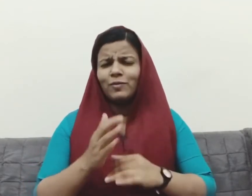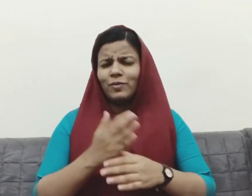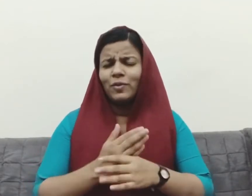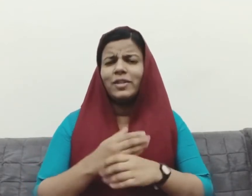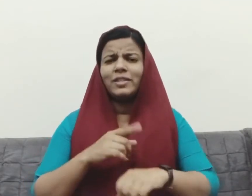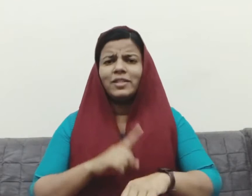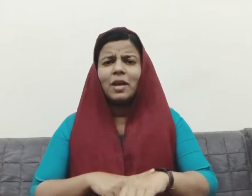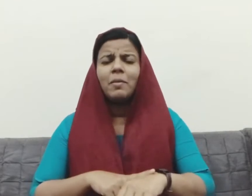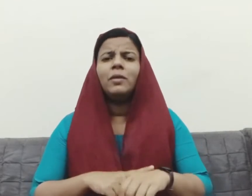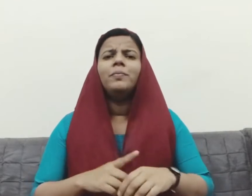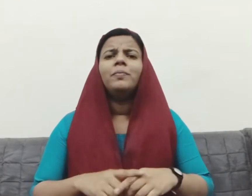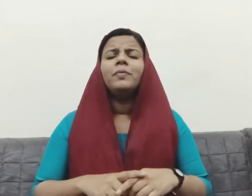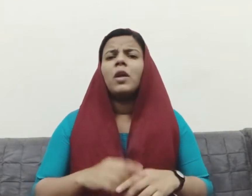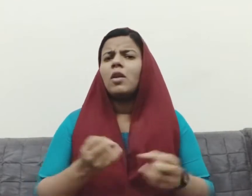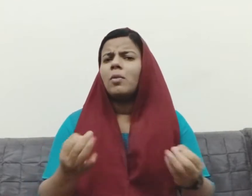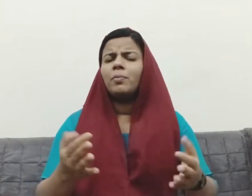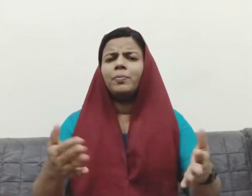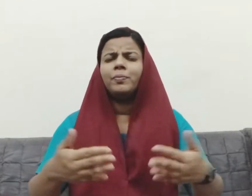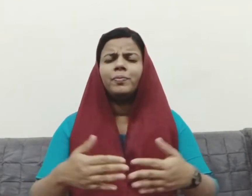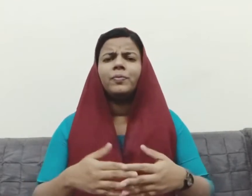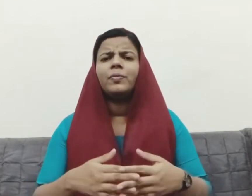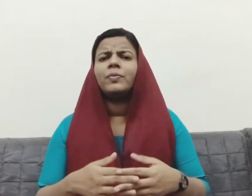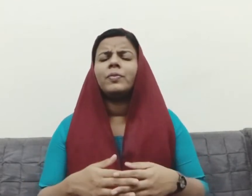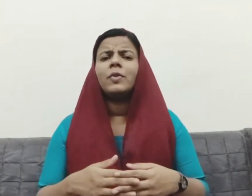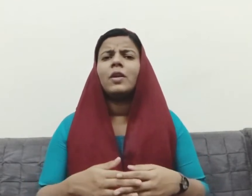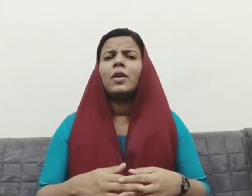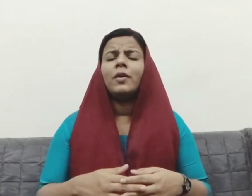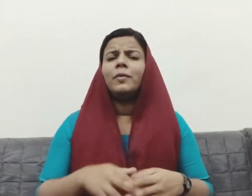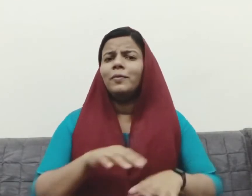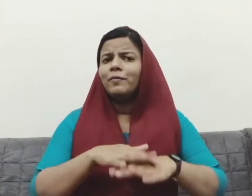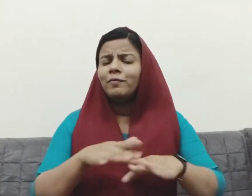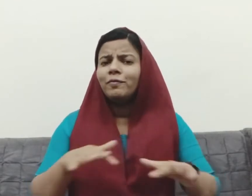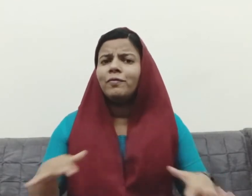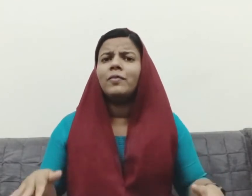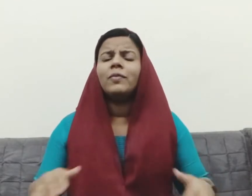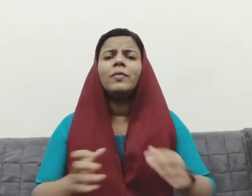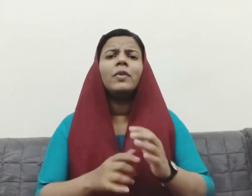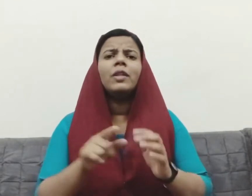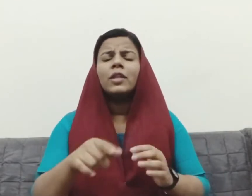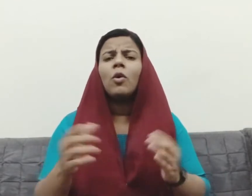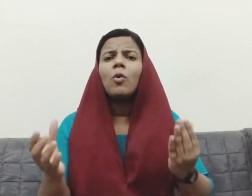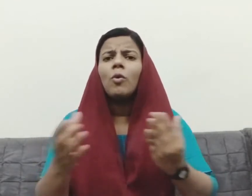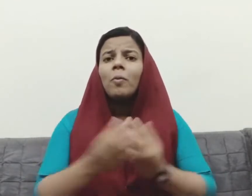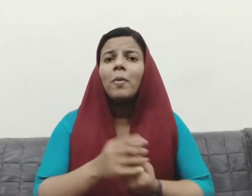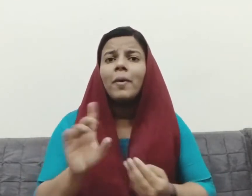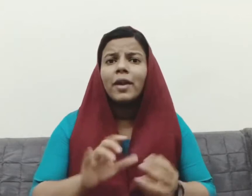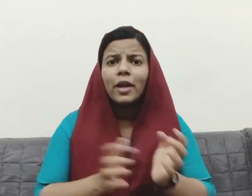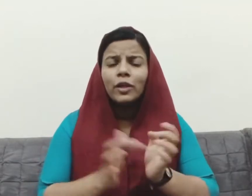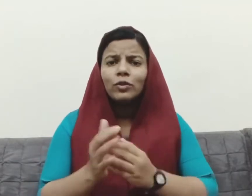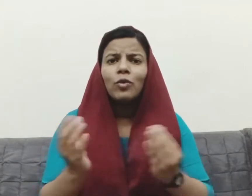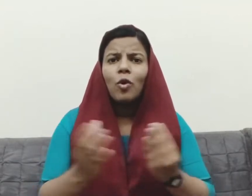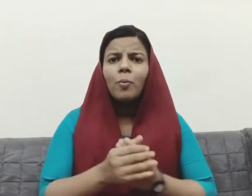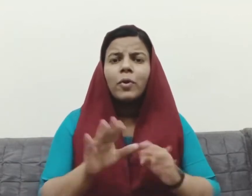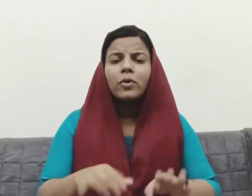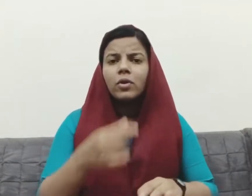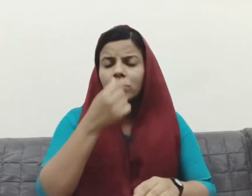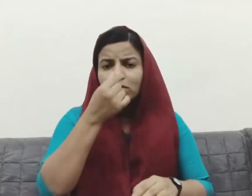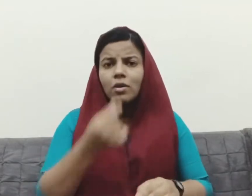ശുശ്രൂഷിച്ചുകൊണ്ടിരിക്കുന്ന സമയത്ത് അവർ യോഹന്നാൻ്റെ അടുക്കൽ വന്ന് അവനോട്, റബി, യോർദാൻ അക്കരെ നിന്നോടുകൂടെ ഇരുന്നവൻ, നീ സാക്ഷീകരിച്ചിട്ടുള്ളവൻ തന്നെ, ഇതാ സ്നാനം